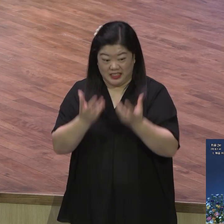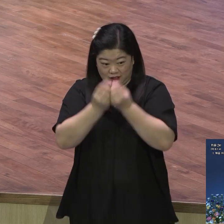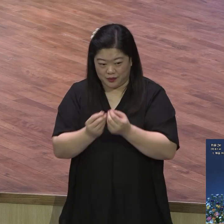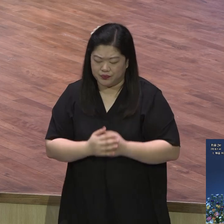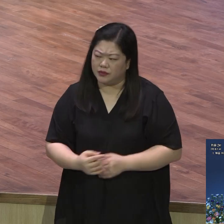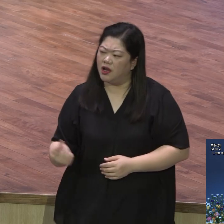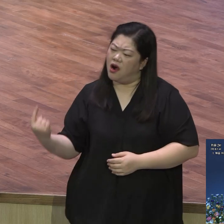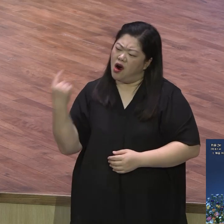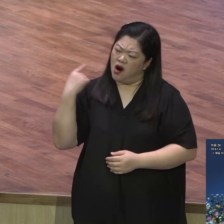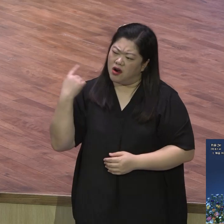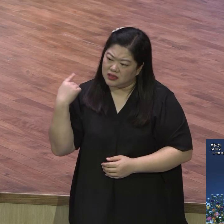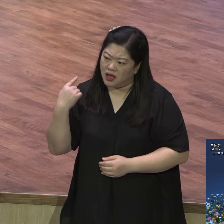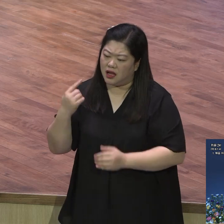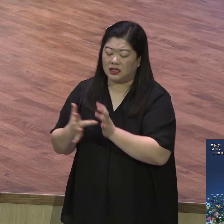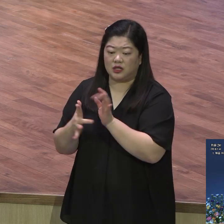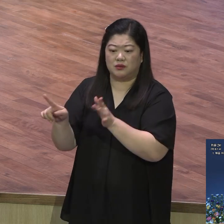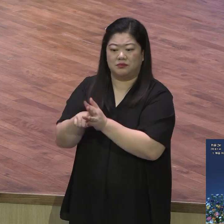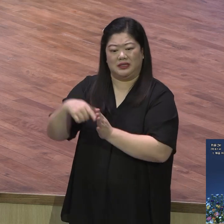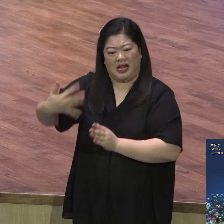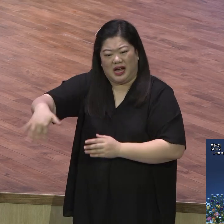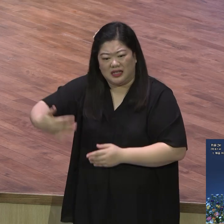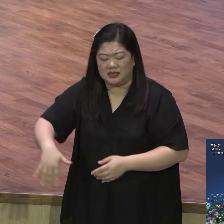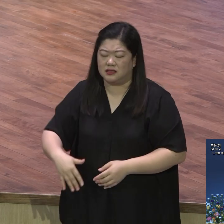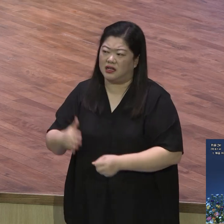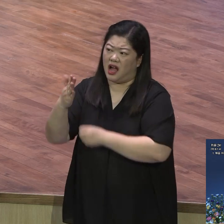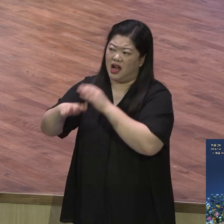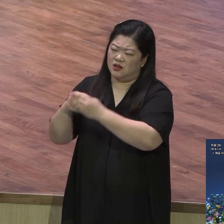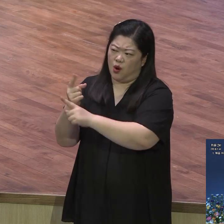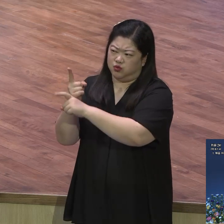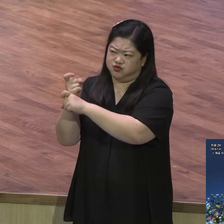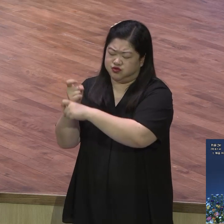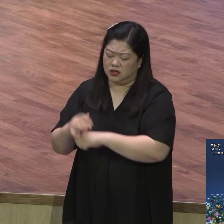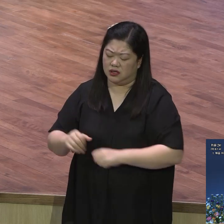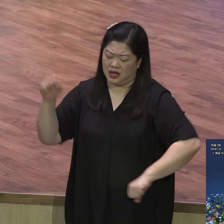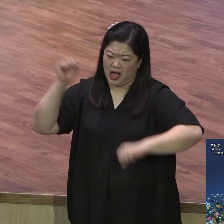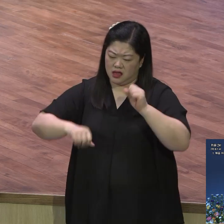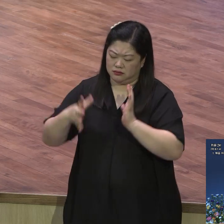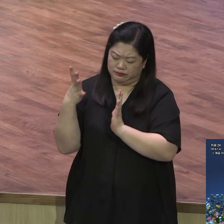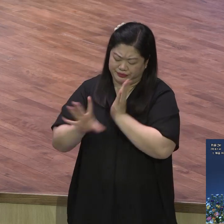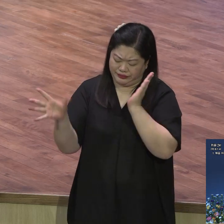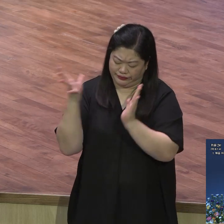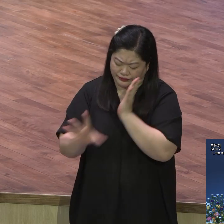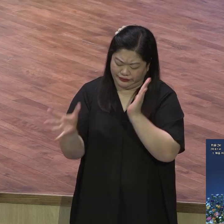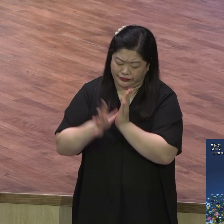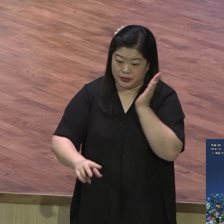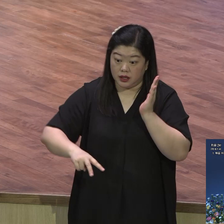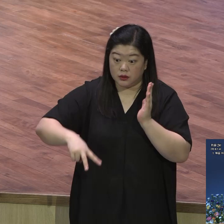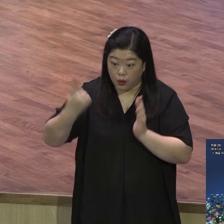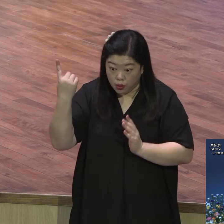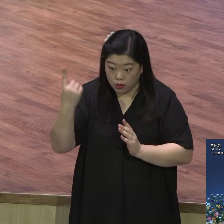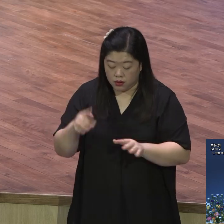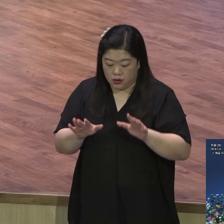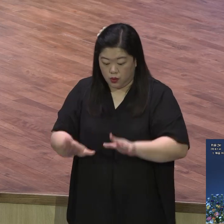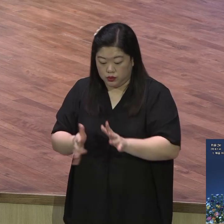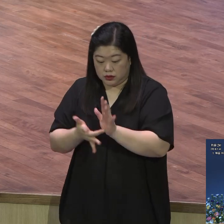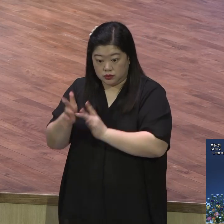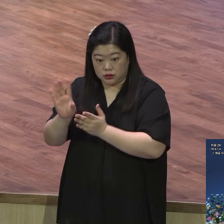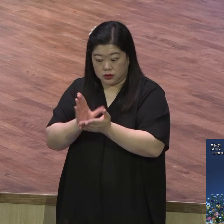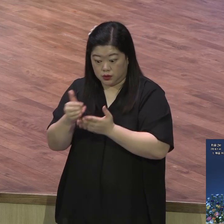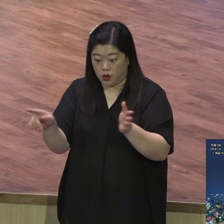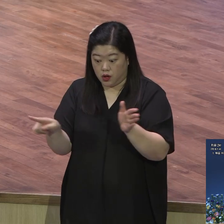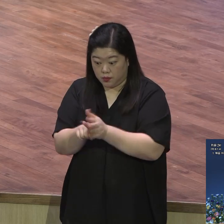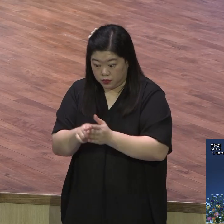세상에서 우상숭비하면서 하나님과 적대적인 삶을 살았다 할지라도 오늘 예수 영접하고 오늘부터 나오면